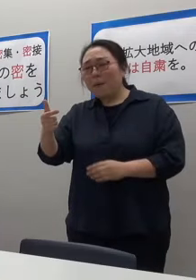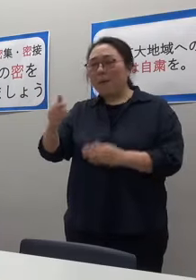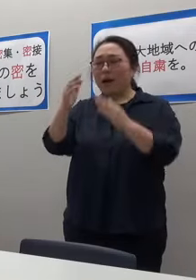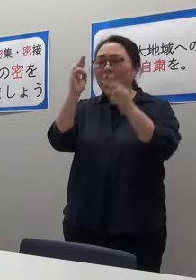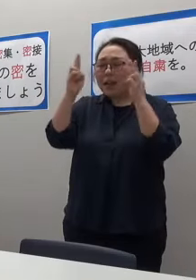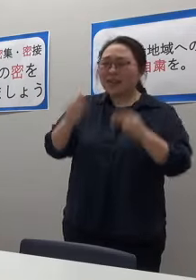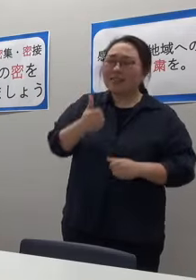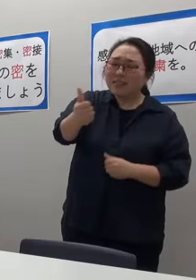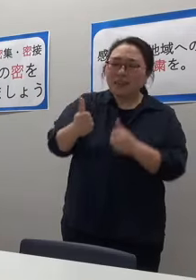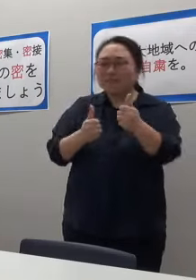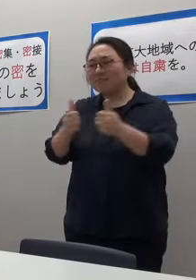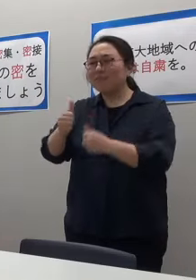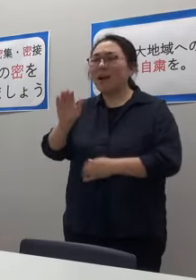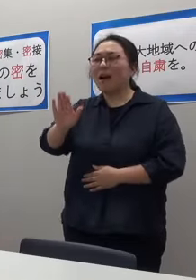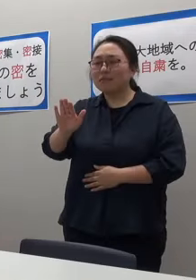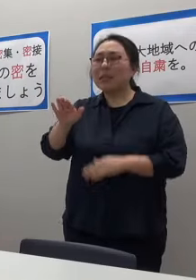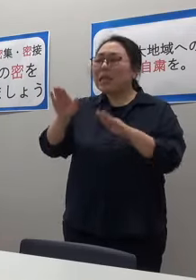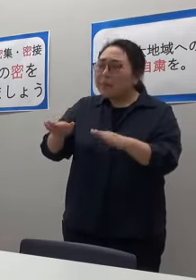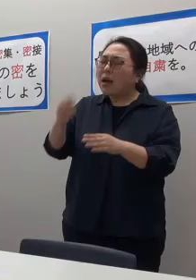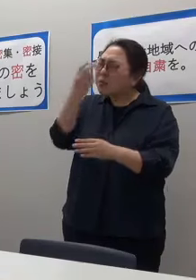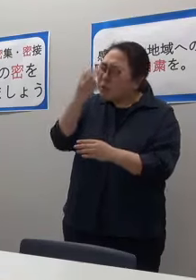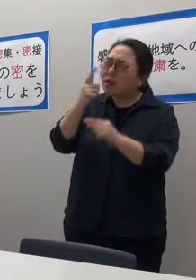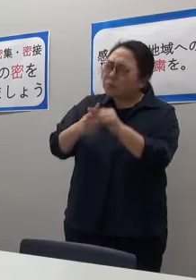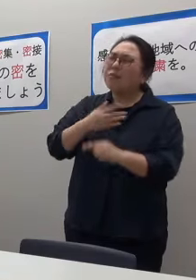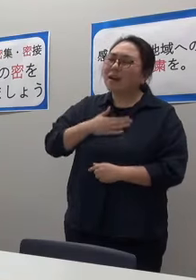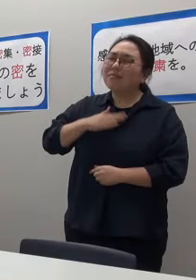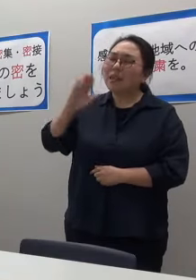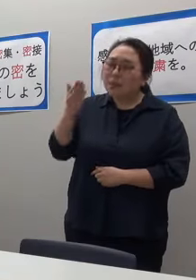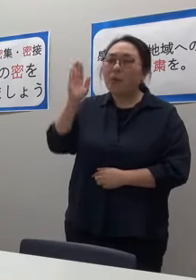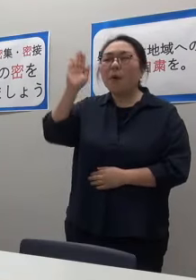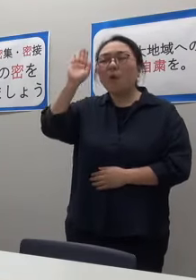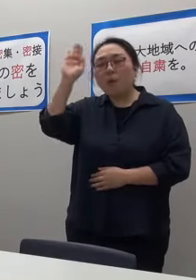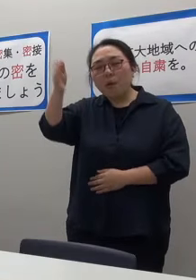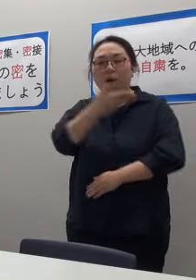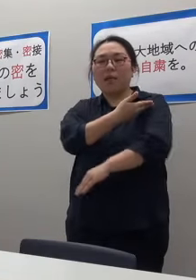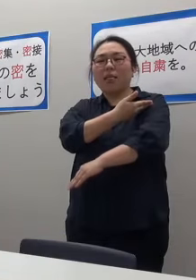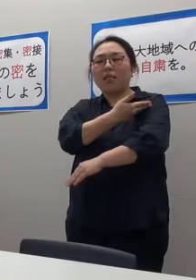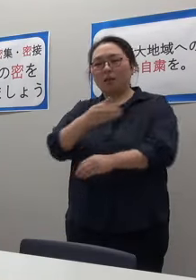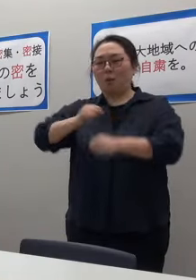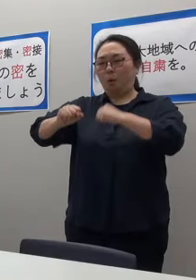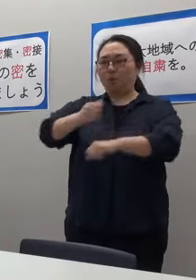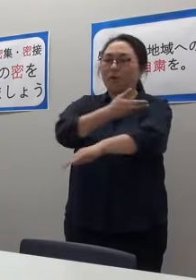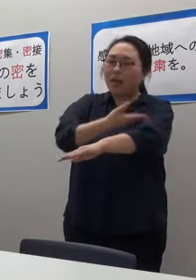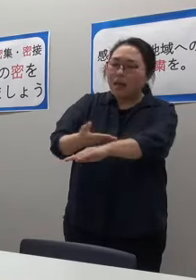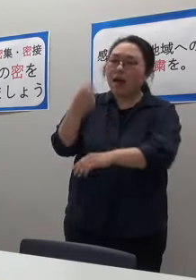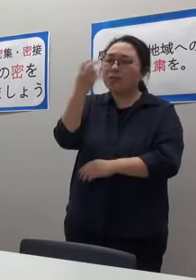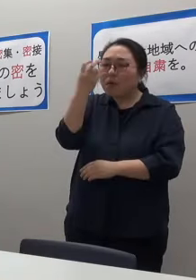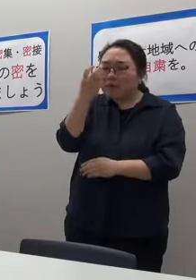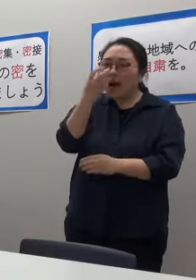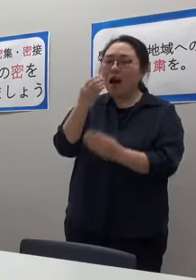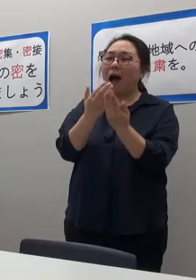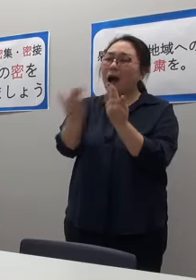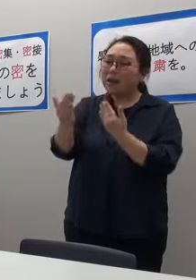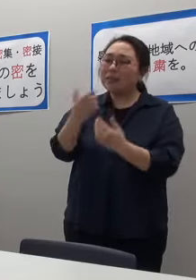けども、まあ、今日の段階では多分調査中だと思うんですけども、今後経路について何らかの形で明らかにする考えはあるんでしょうか。